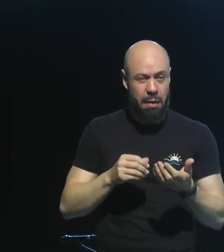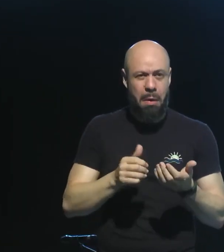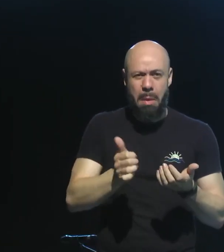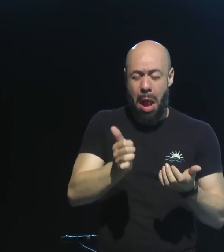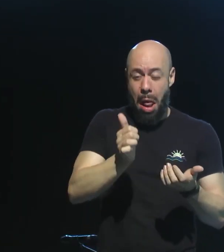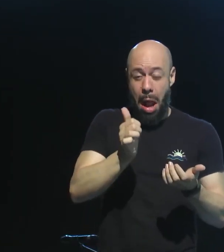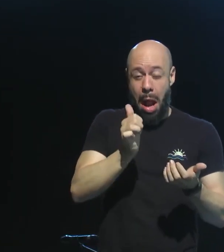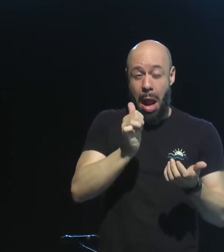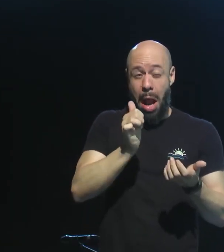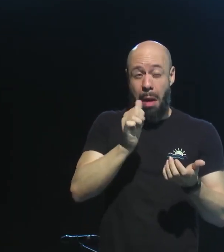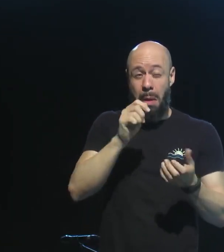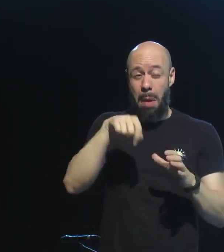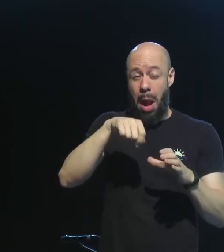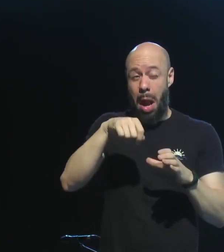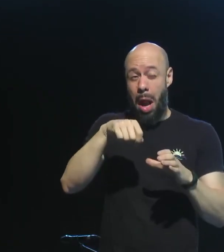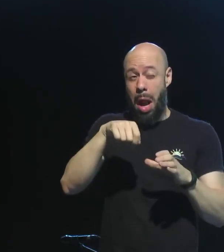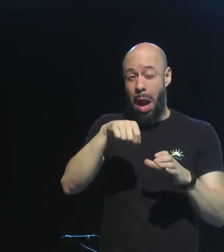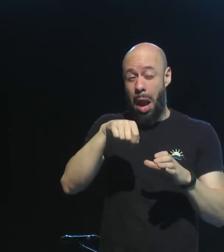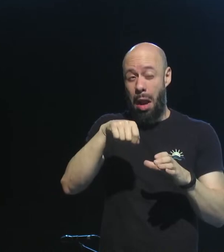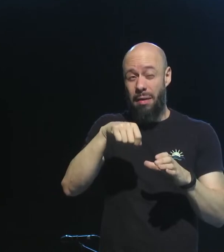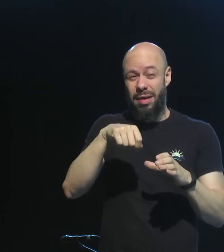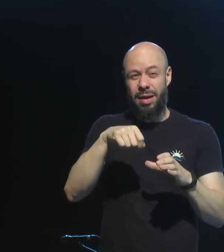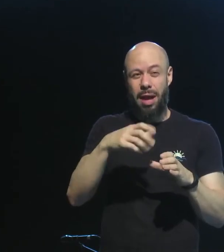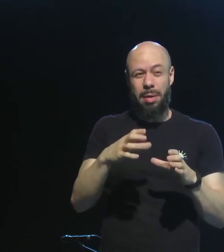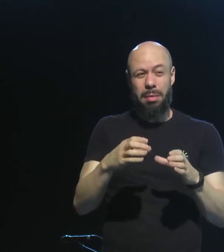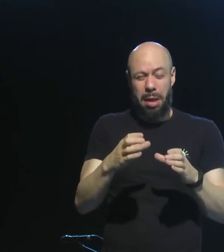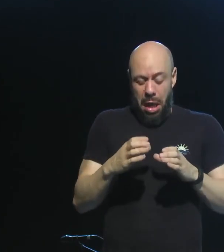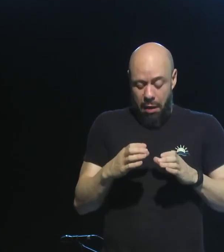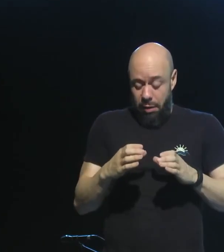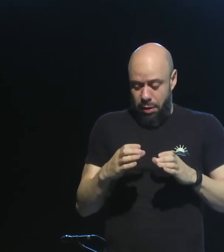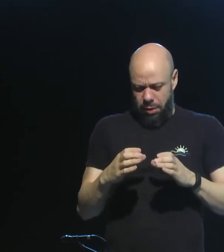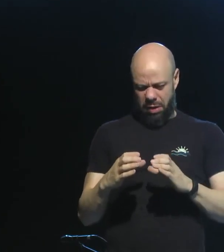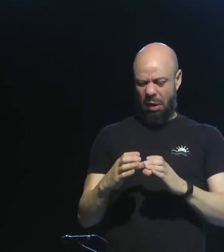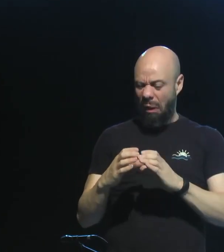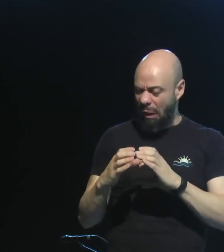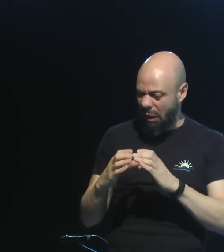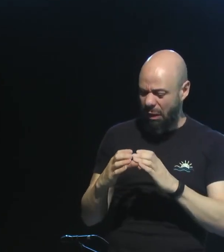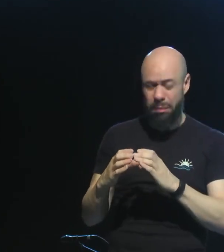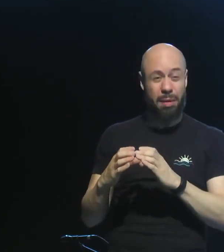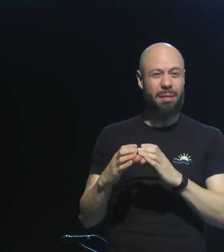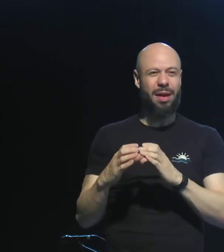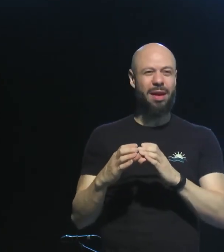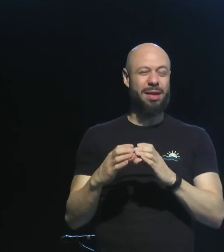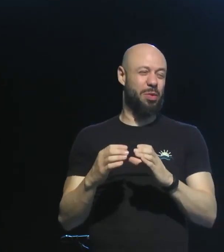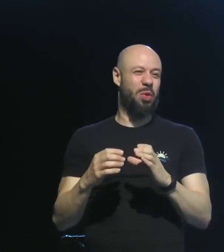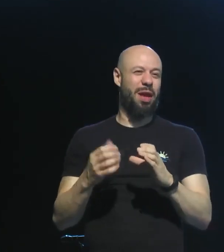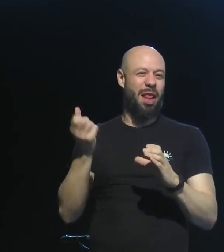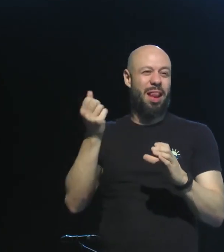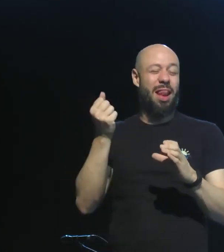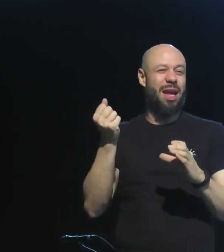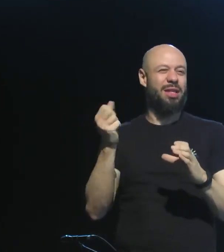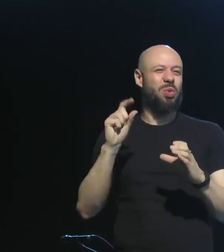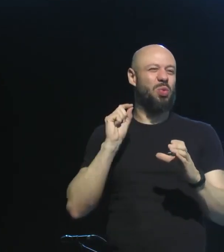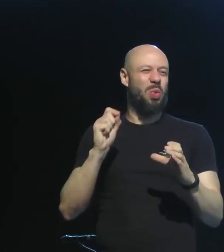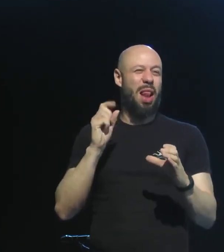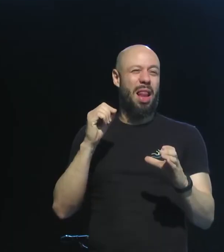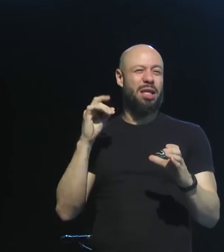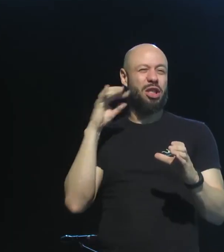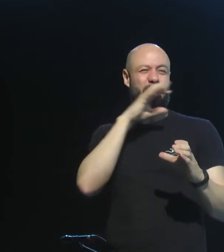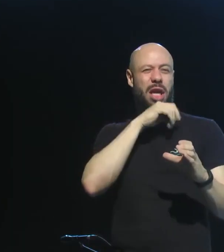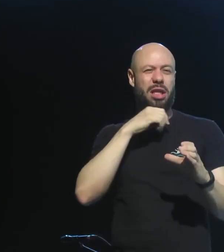bater. E depois que batia, ela pegava leite quente com Marcela.